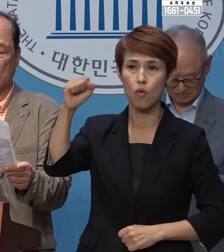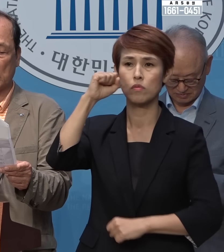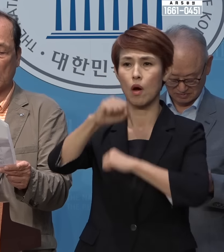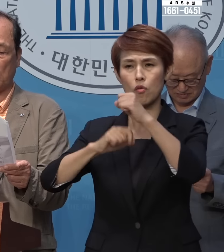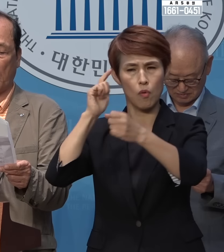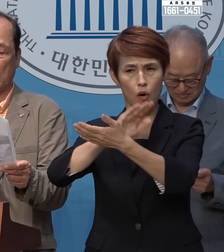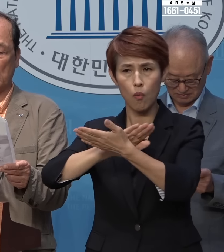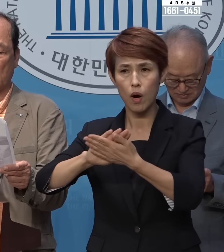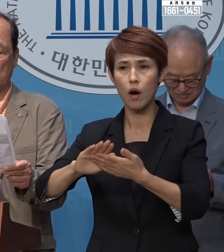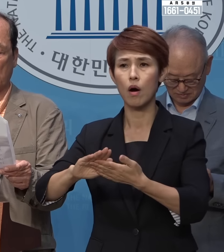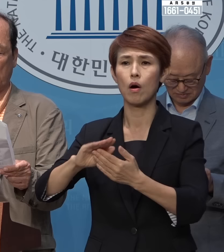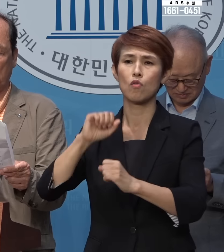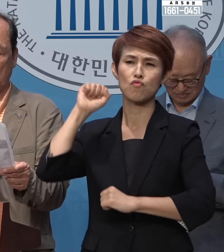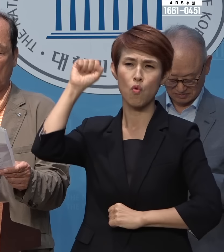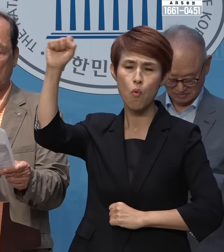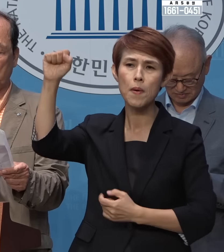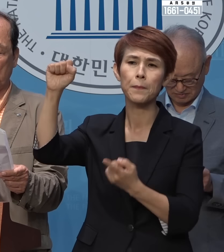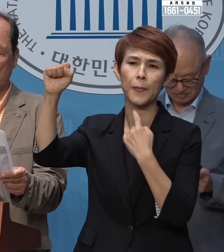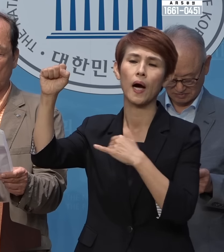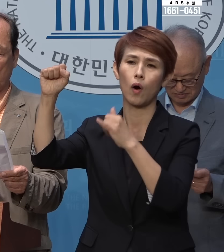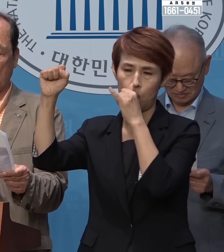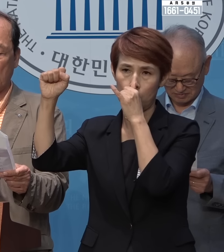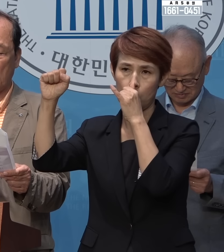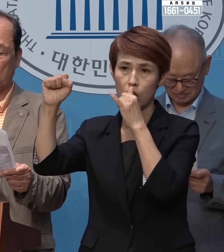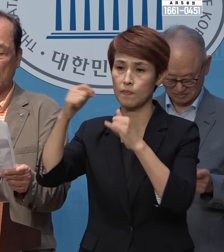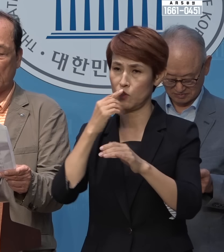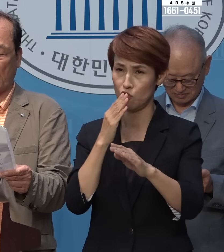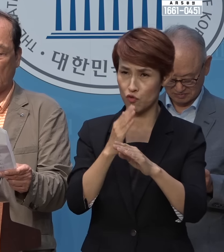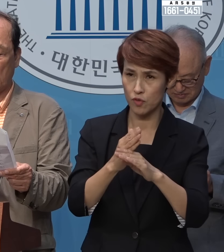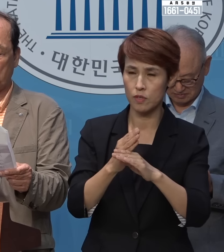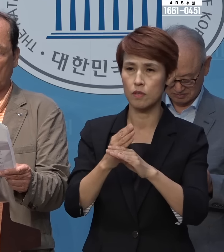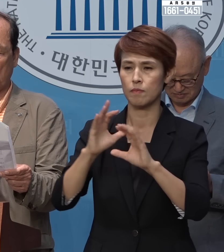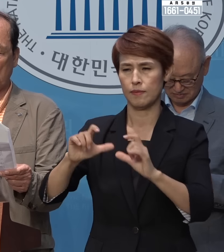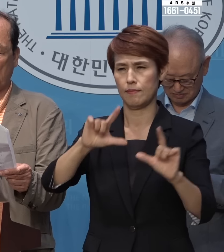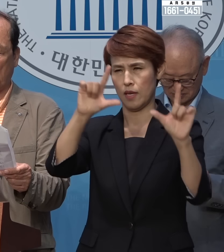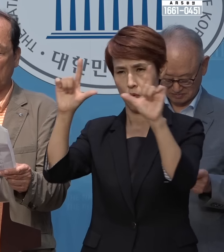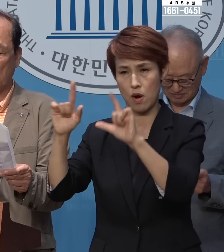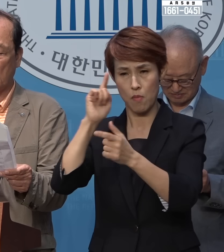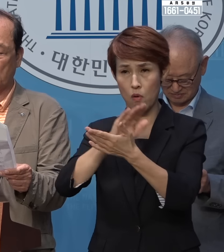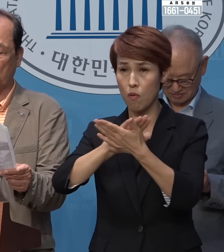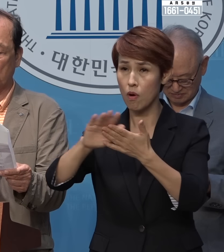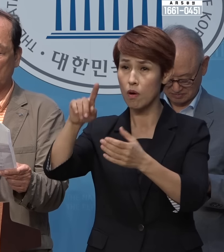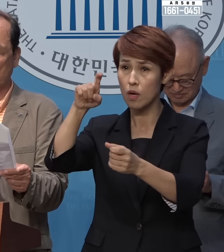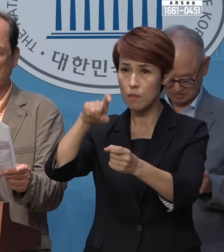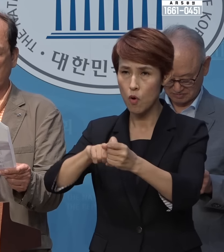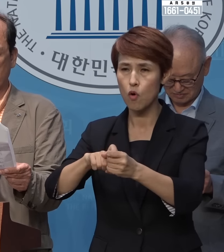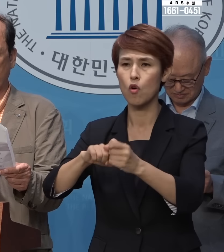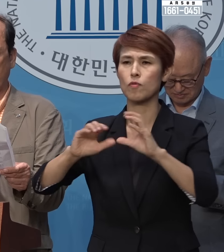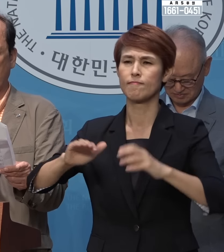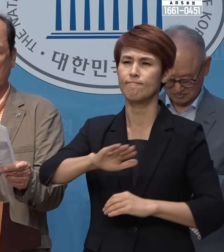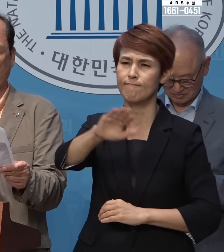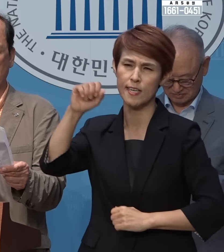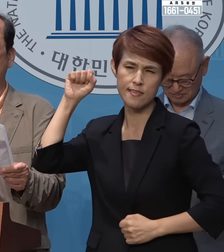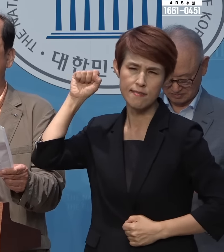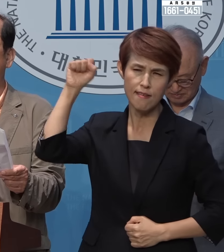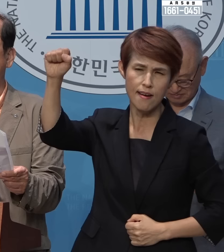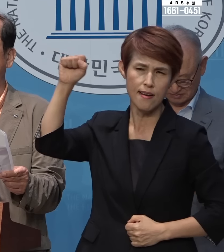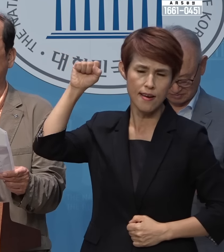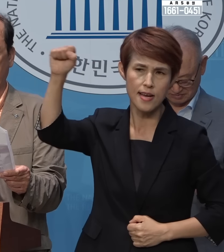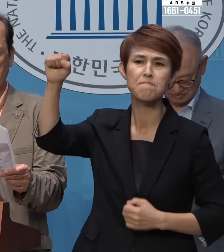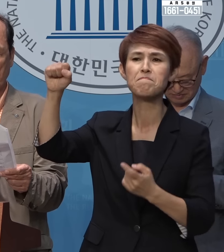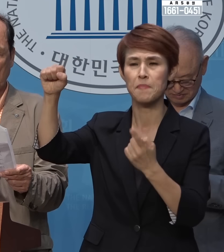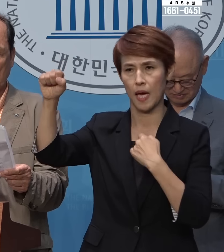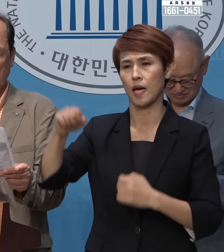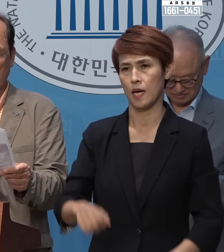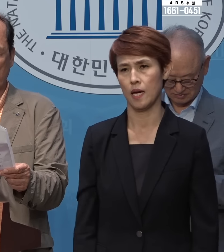평화운동의 역사적 맥을 계승하여 민주주의와 민생, 평화를 향한 범국민운동에 동참해